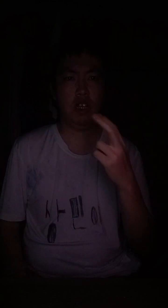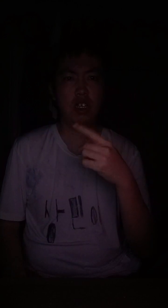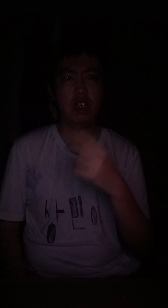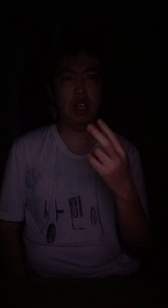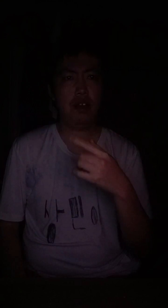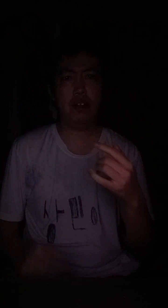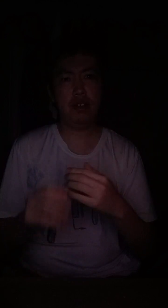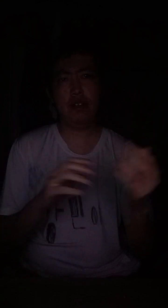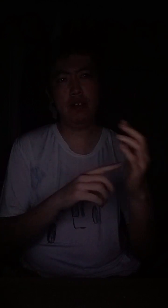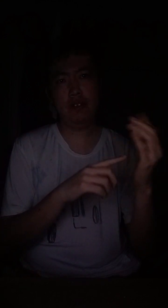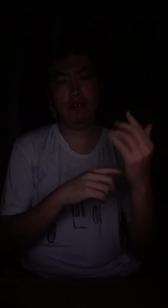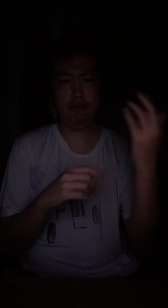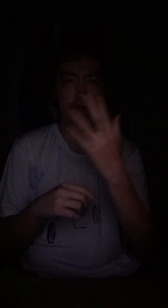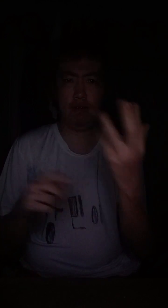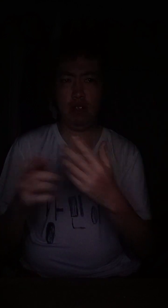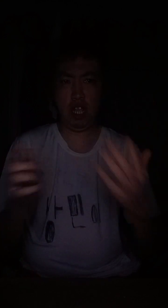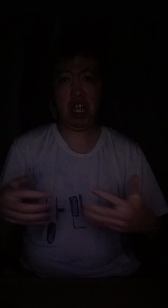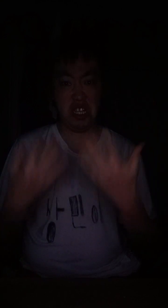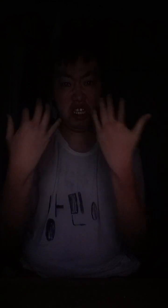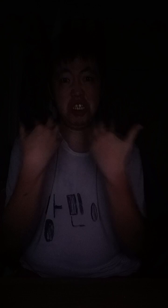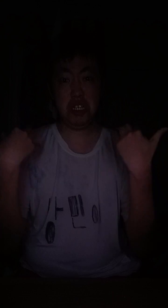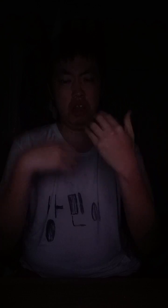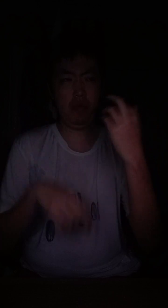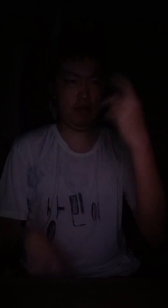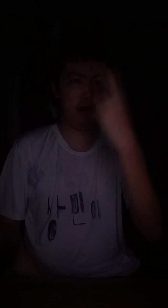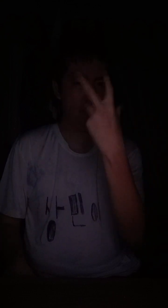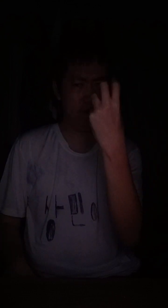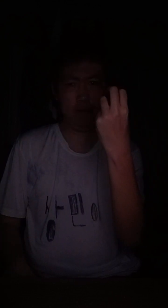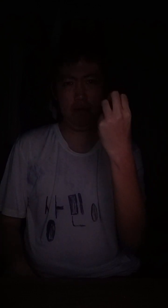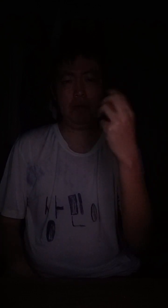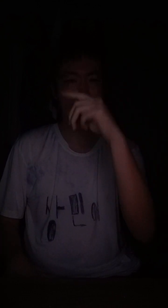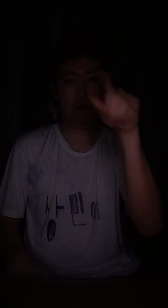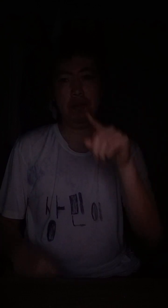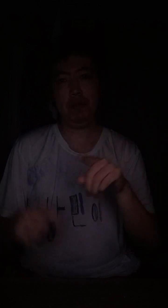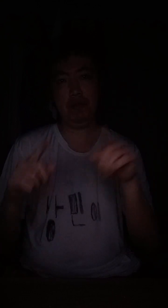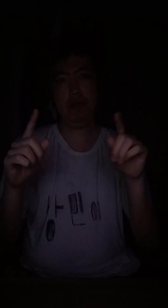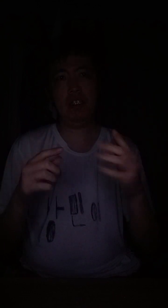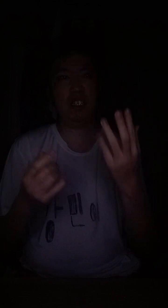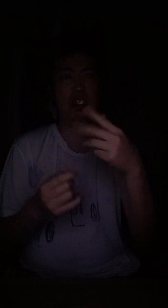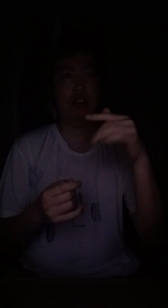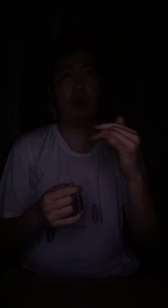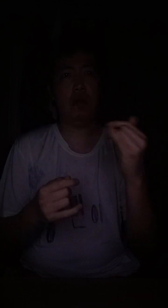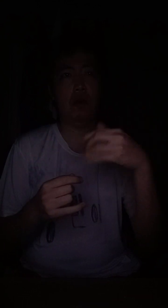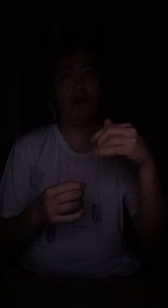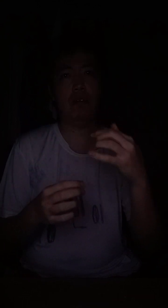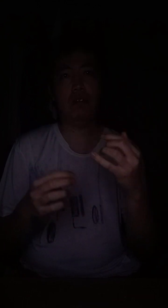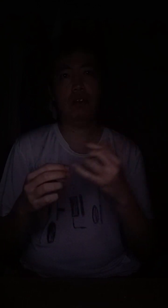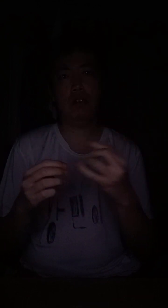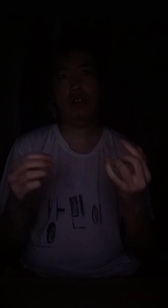또 화장실과 탈의실 등에 CCTV와 비상벨을 새로 설치해 성범죄 예방에 적극